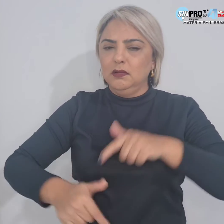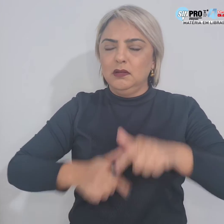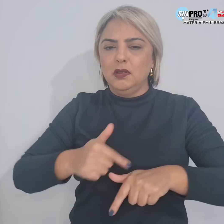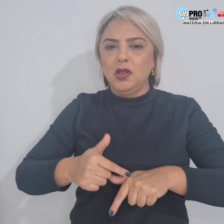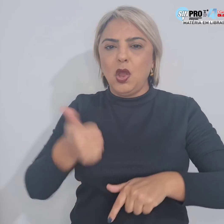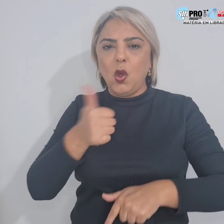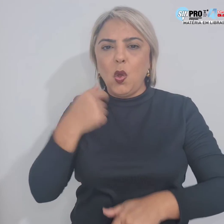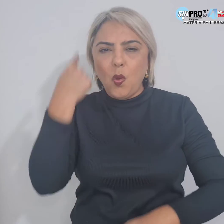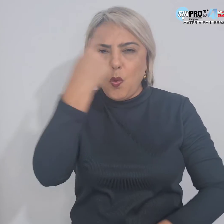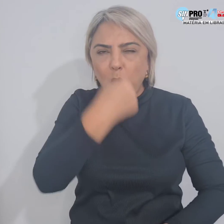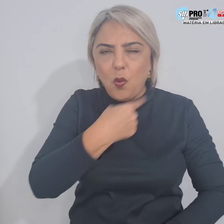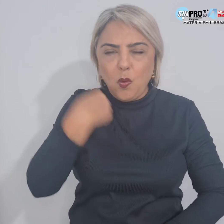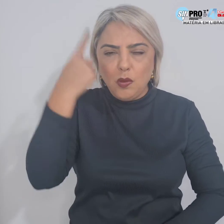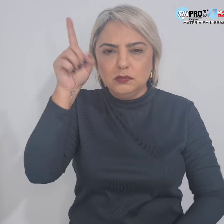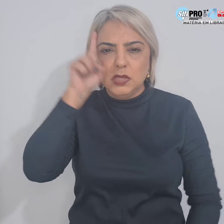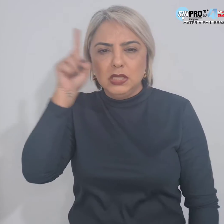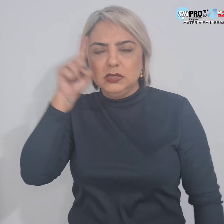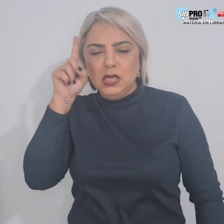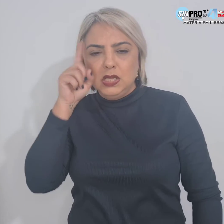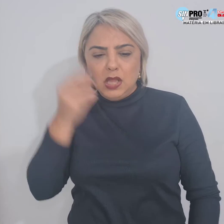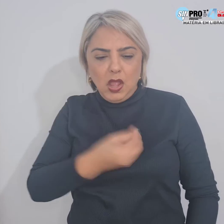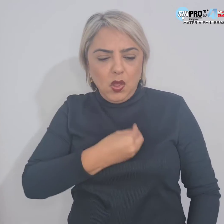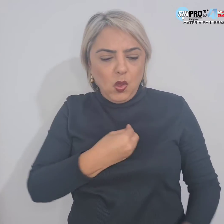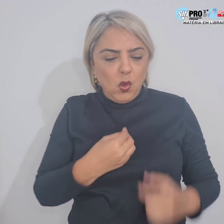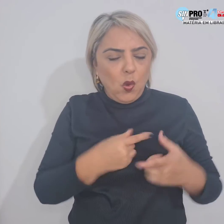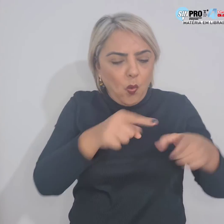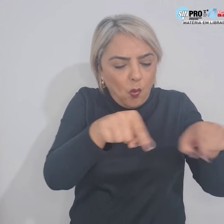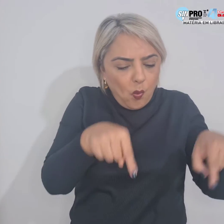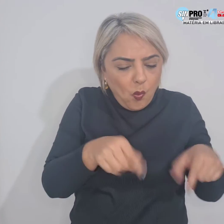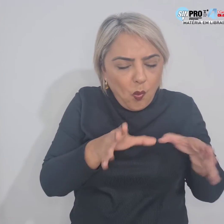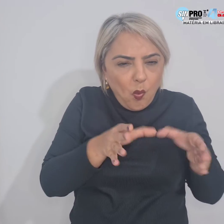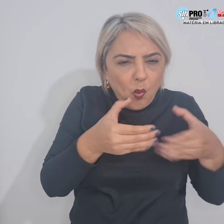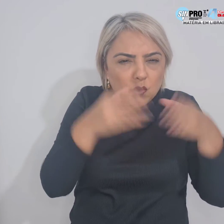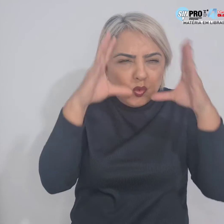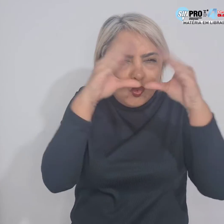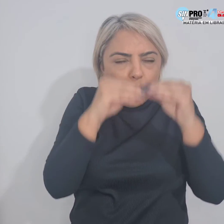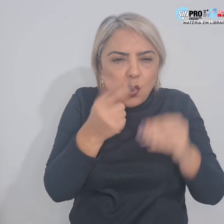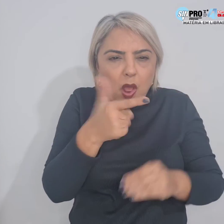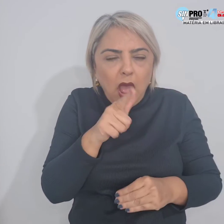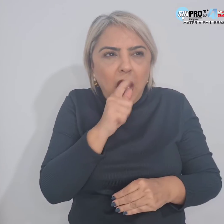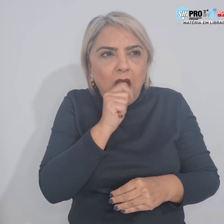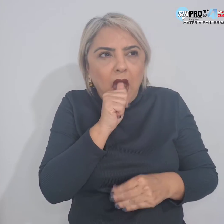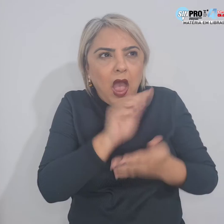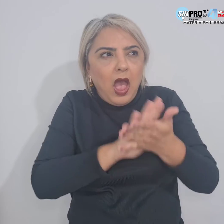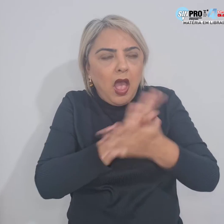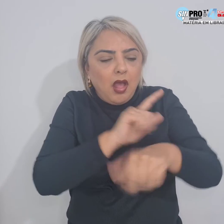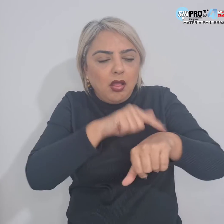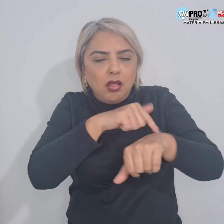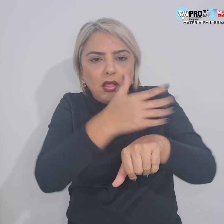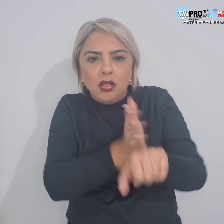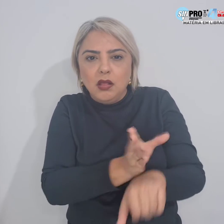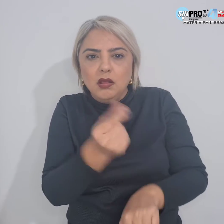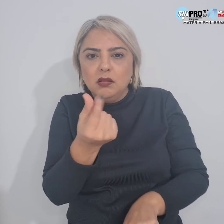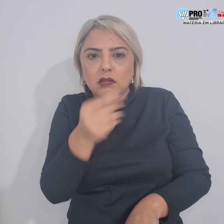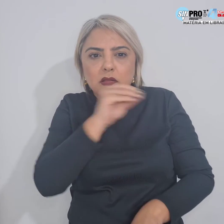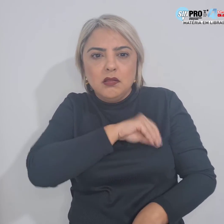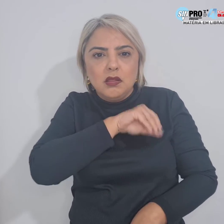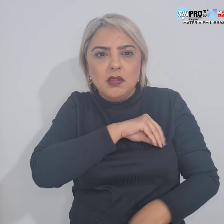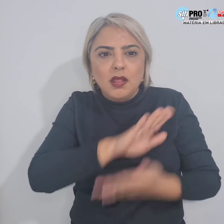11 horas por dia e vivia num quartinho sem luz, sem água, sem relógio, sem remuneração,